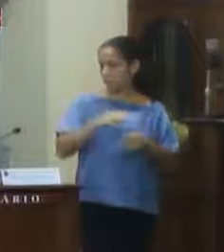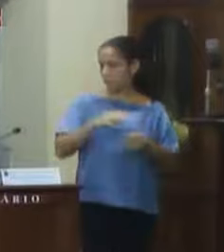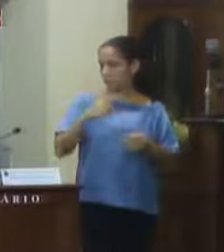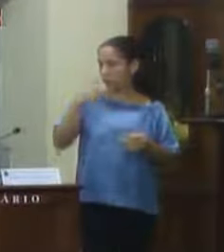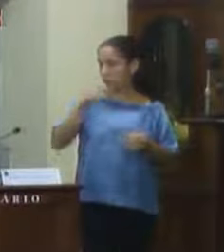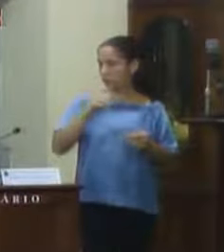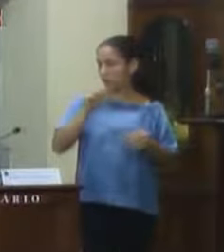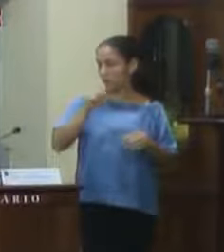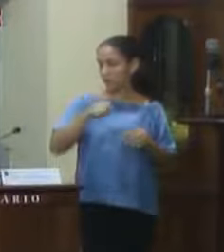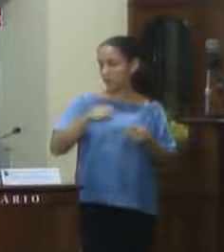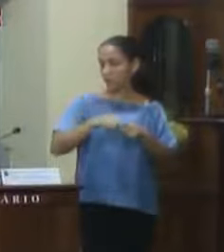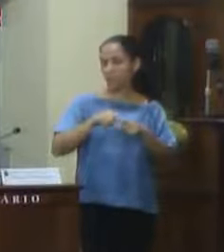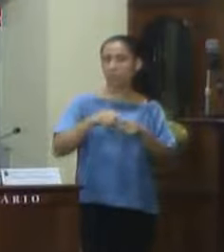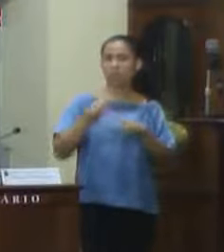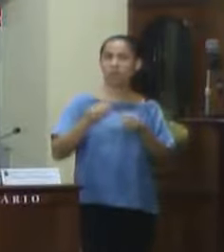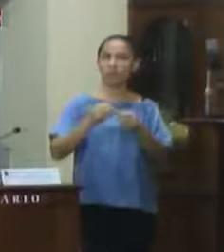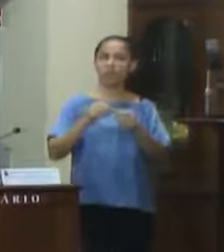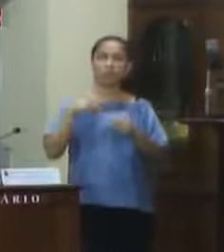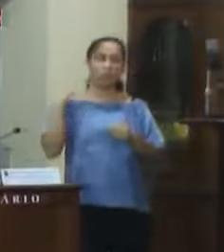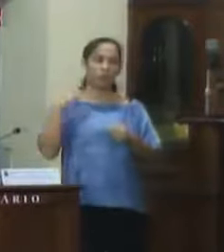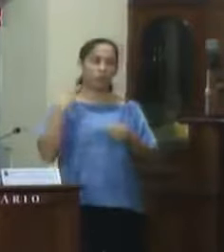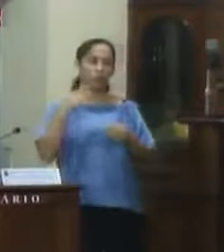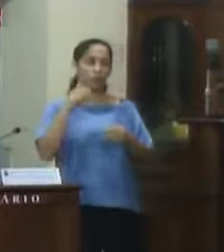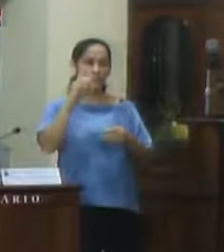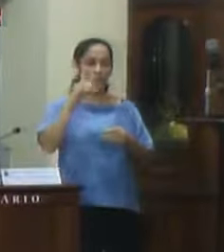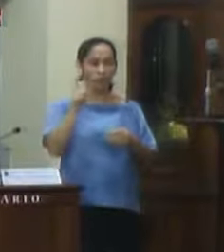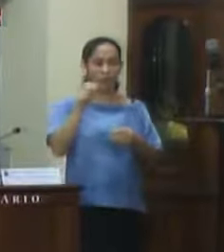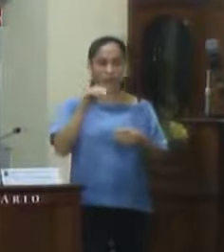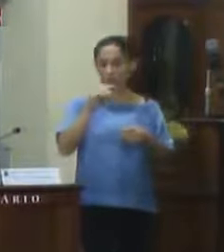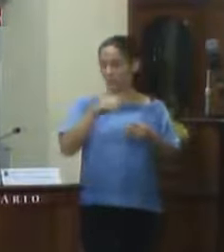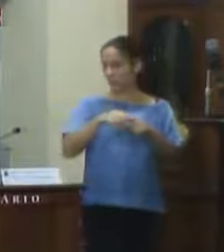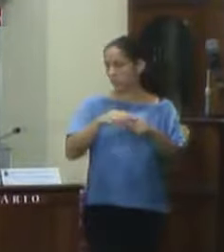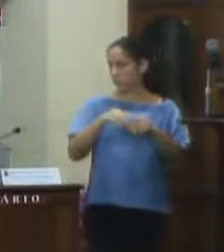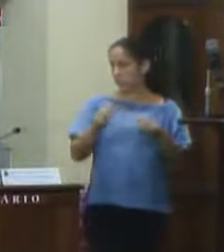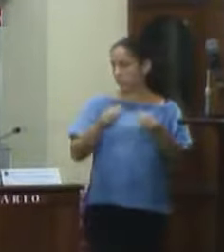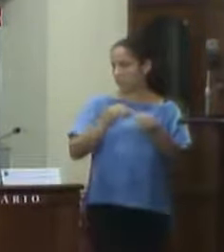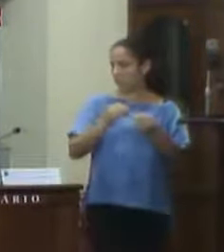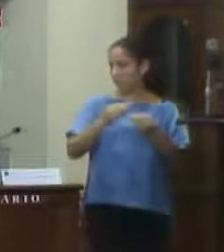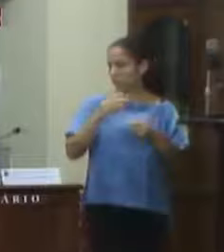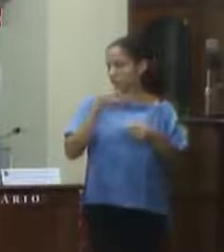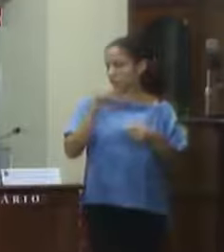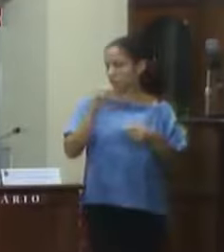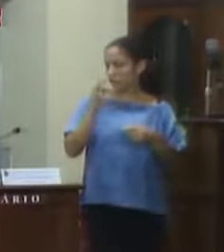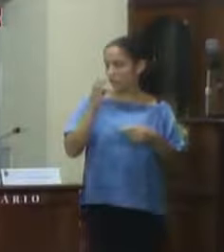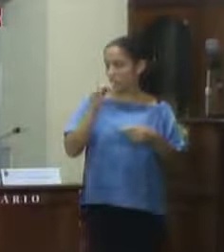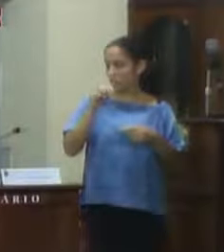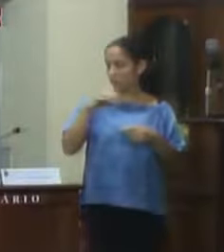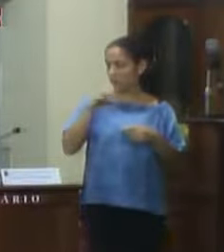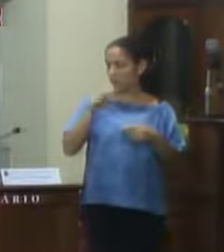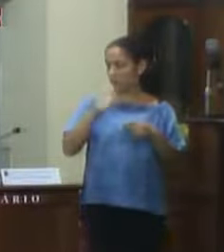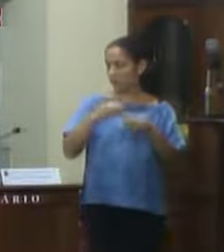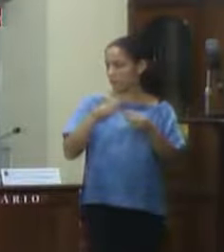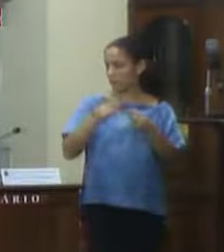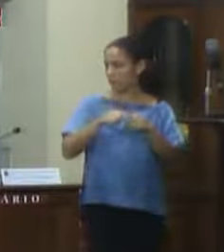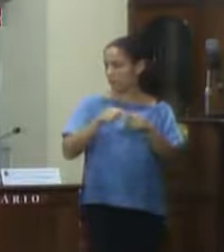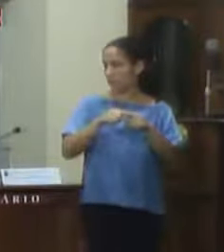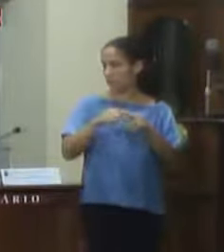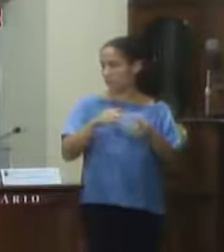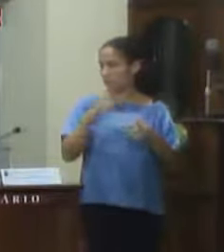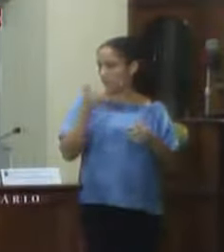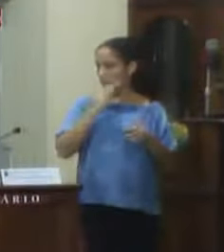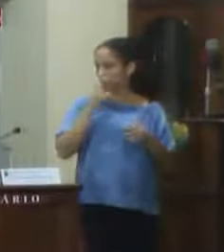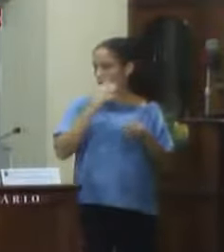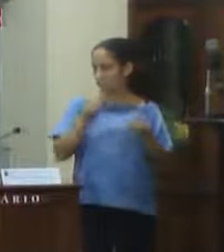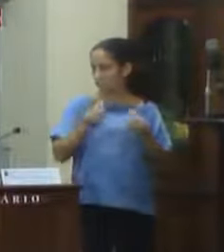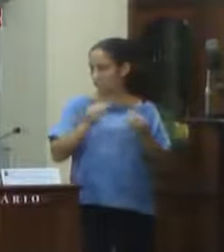sim, entendo que essa ofensa a um vereador dentro da Câmara Municipal configura uma grave ofensa a toda instituição, o que deve ensejar a devida urgência